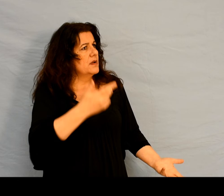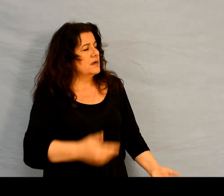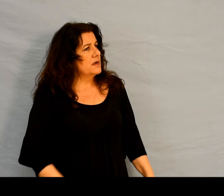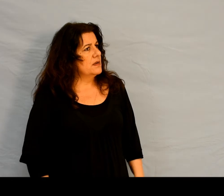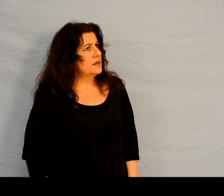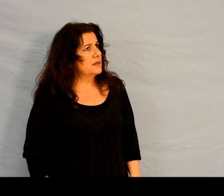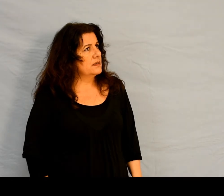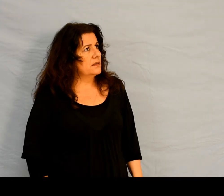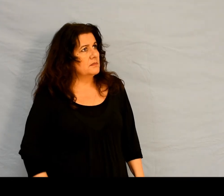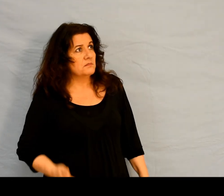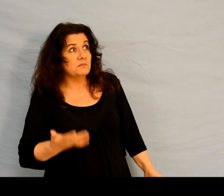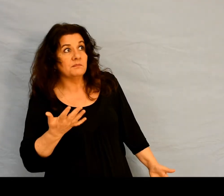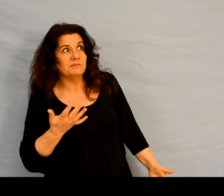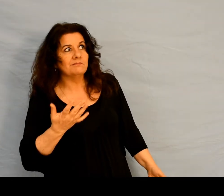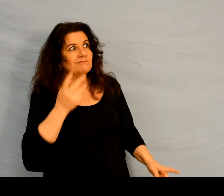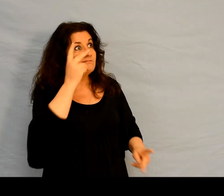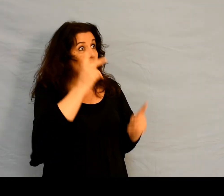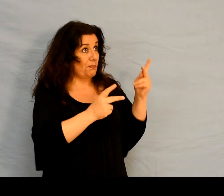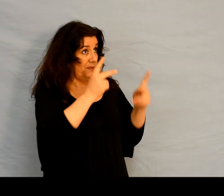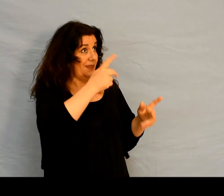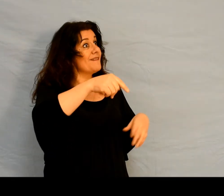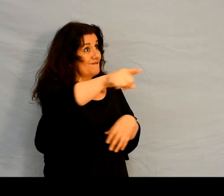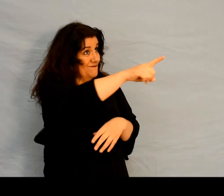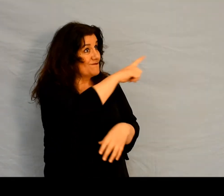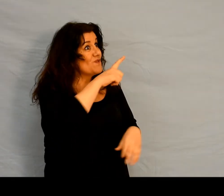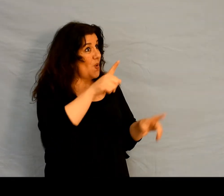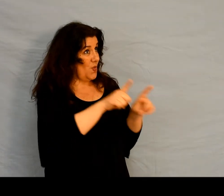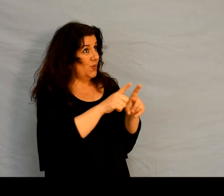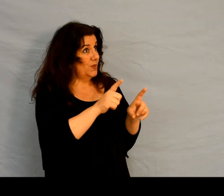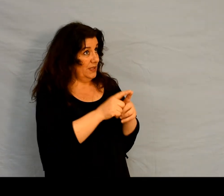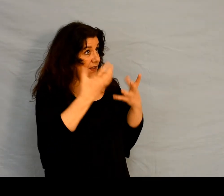Serait-ce que vous voulez vous aussi devenir ses disciples ?»